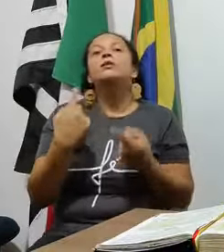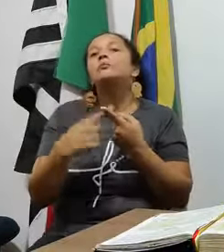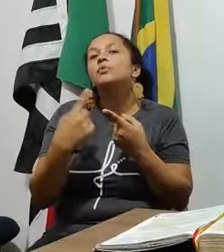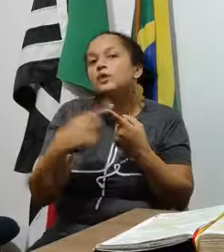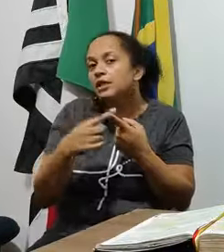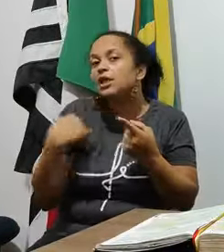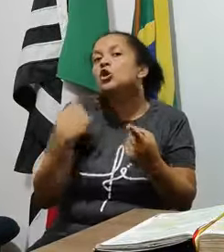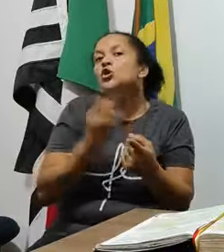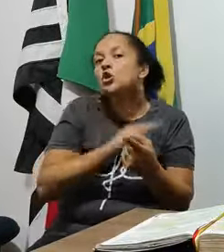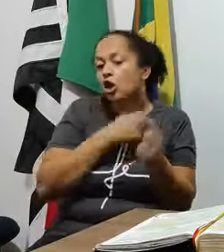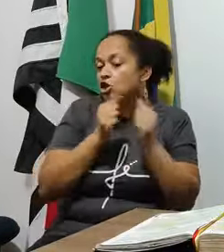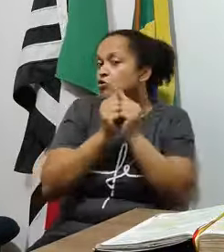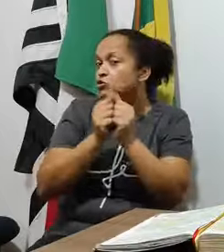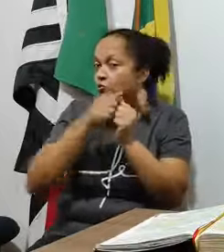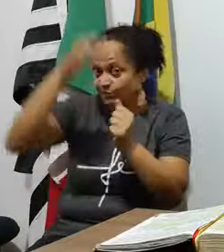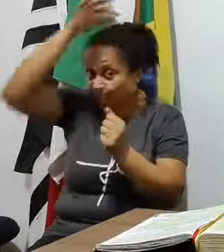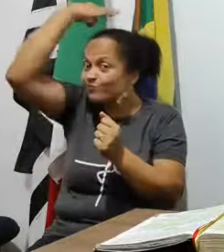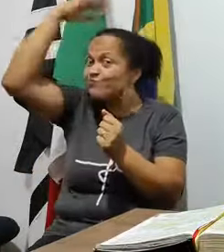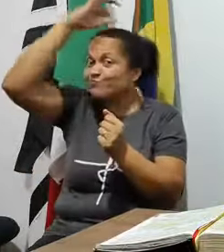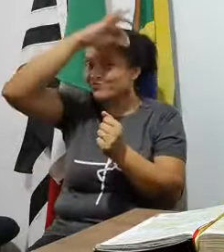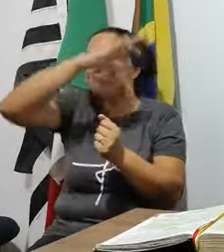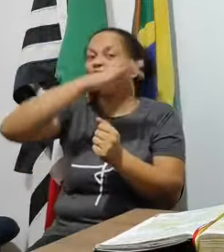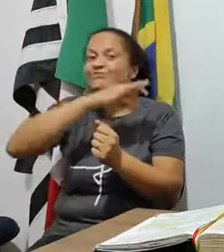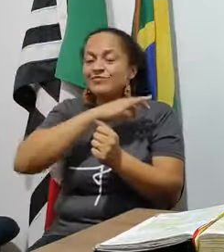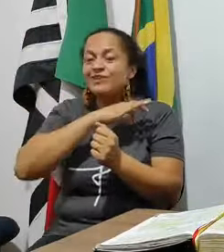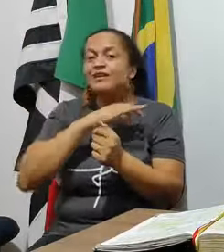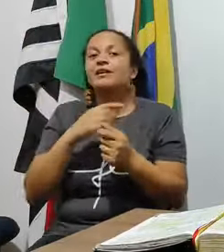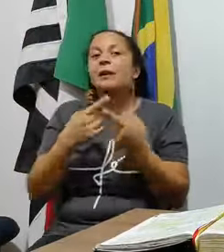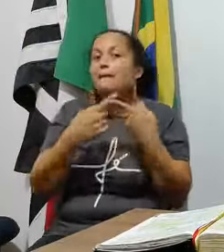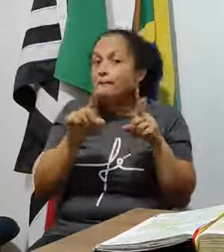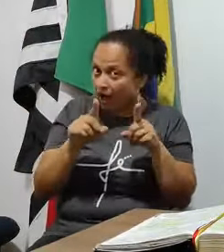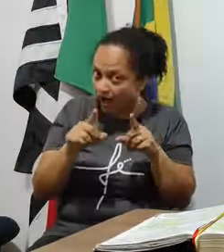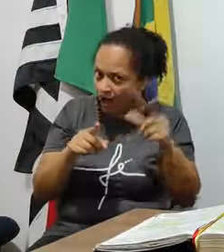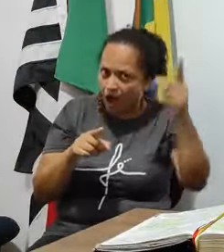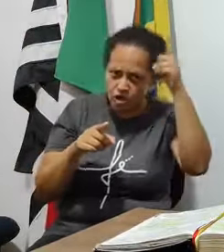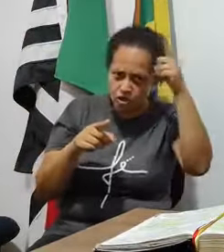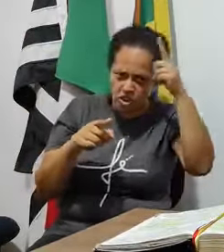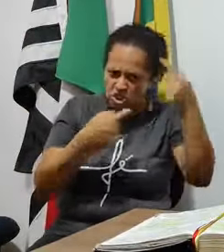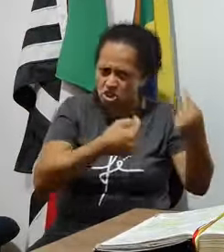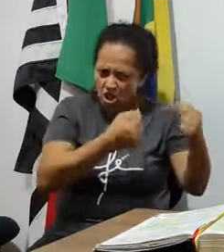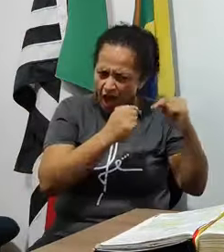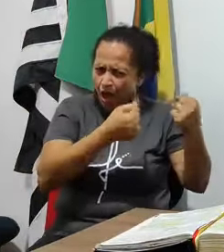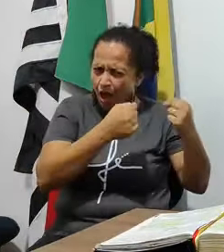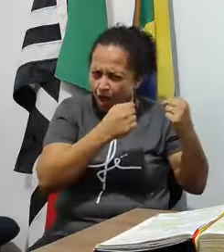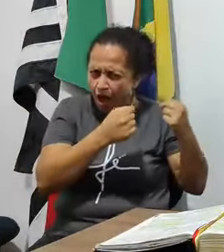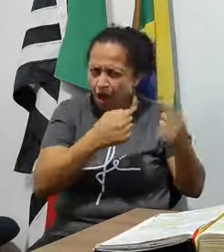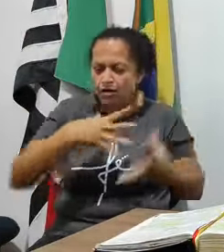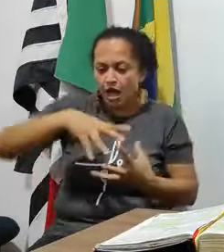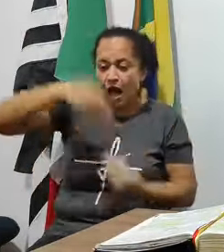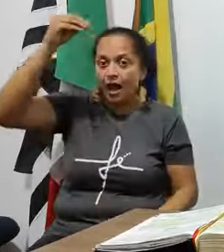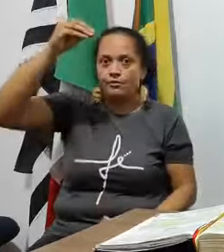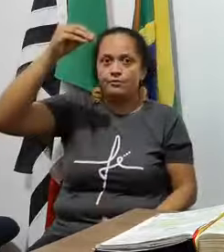Santo. Portanto, ele ataca a nossa alma a fim de nos